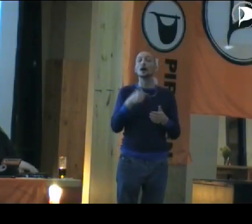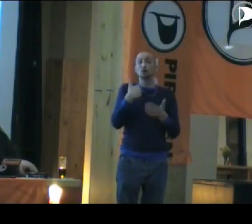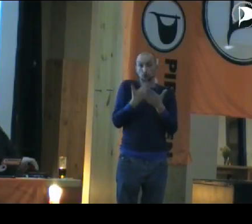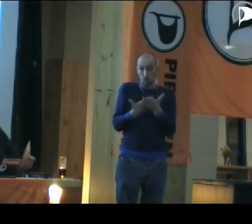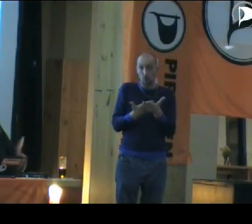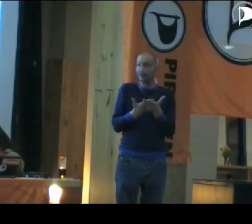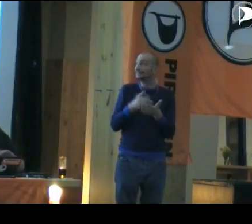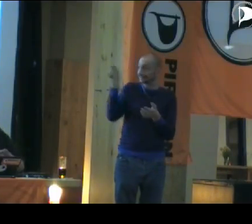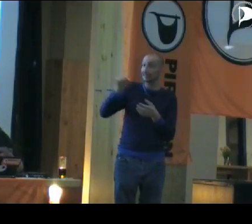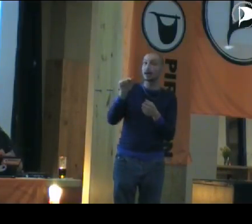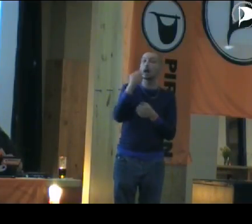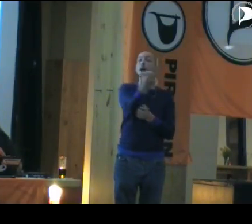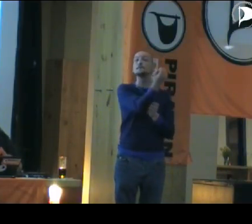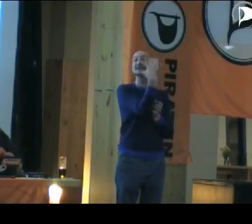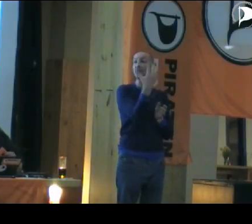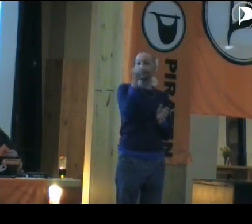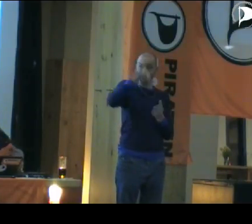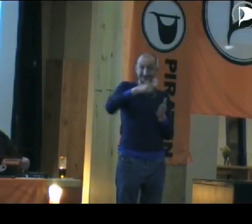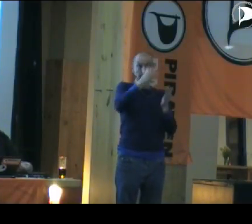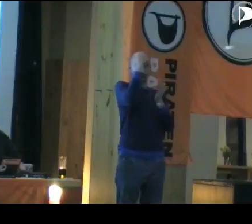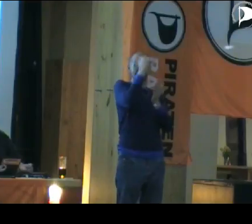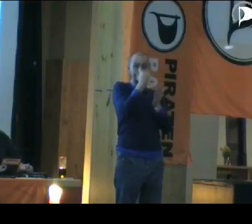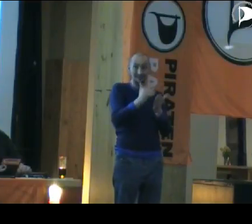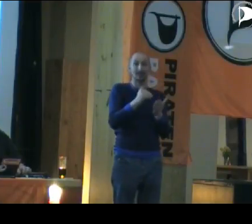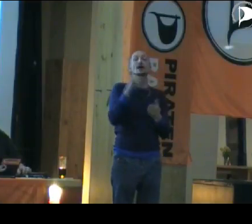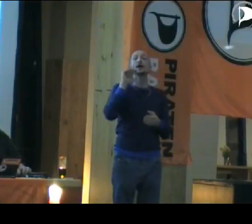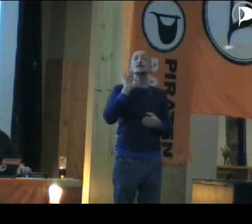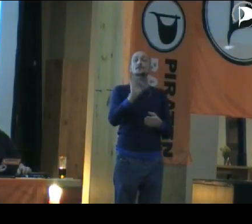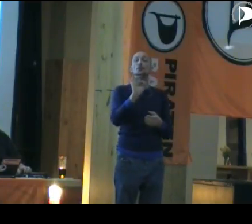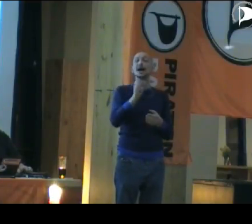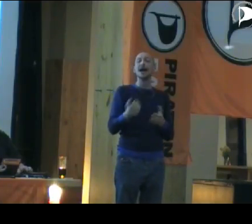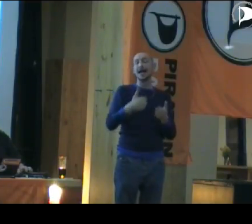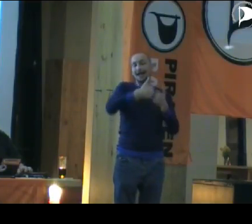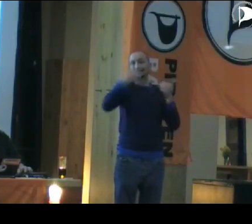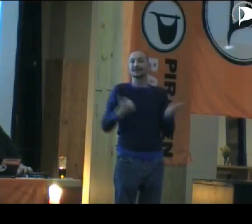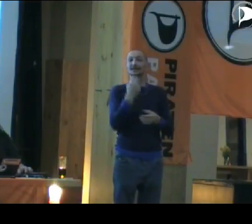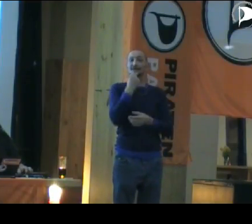sich jetzt das den ball steht ist die bücherei kann ich dann 1 versatz richter ist